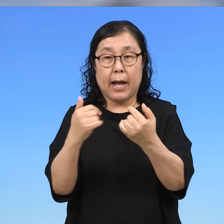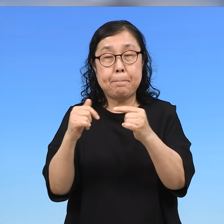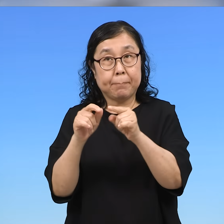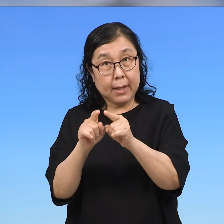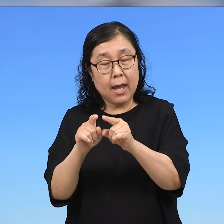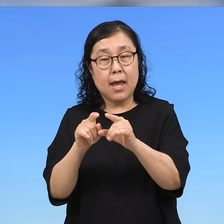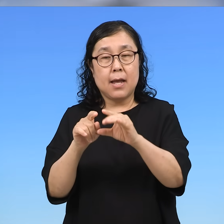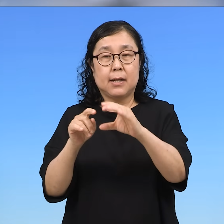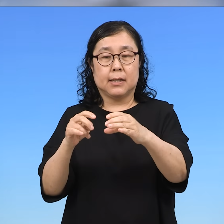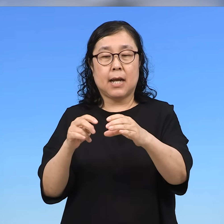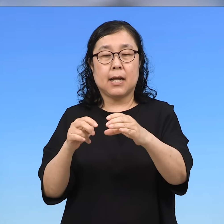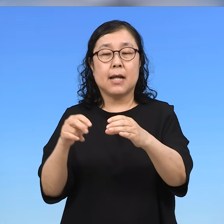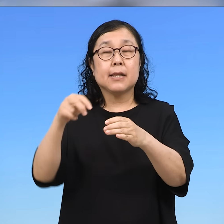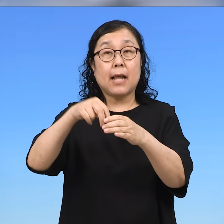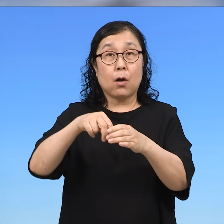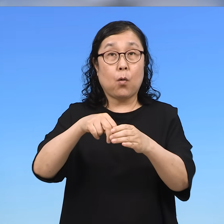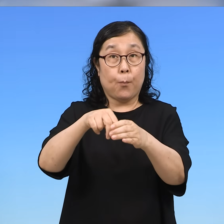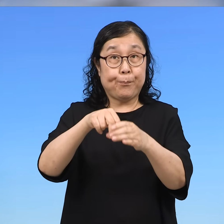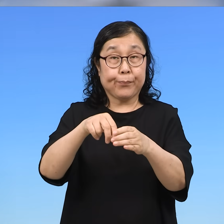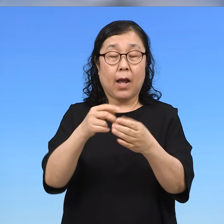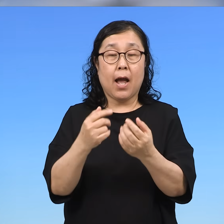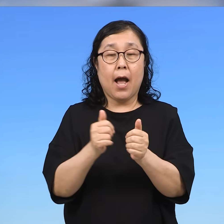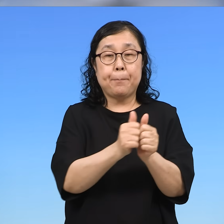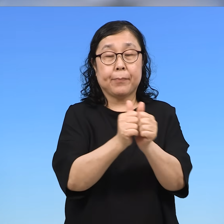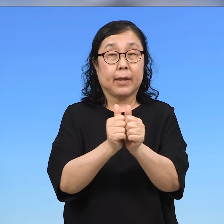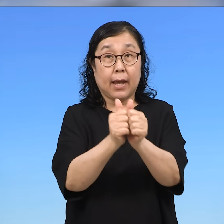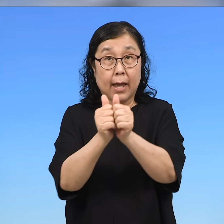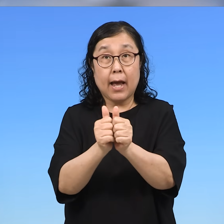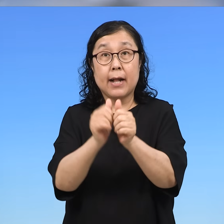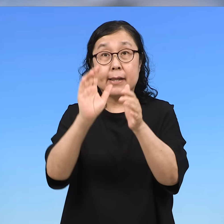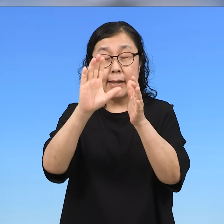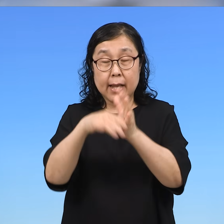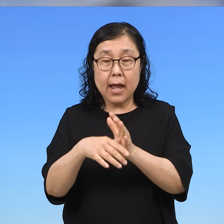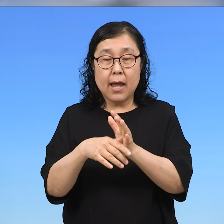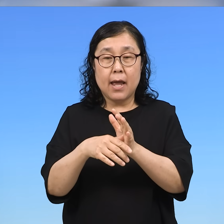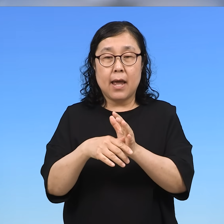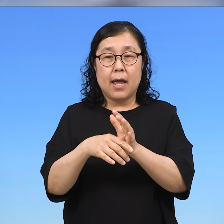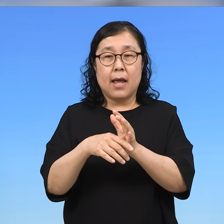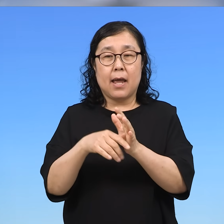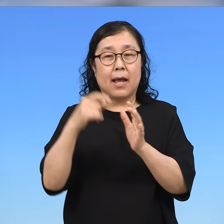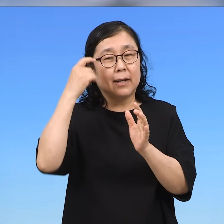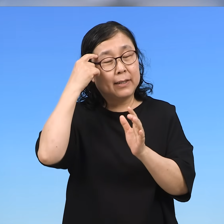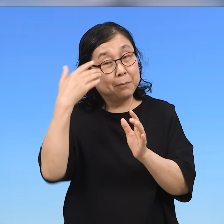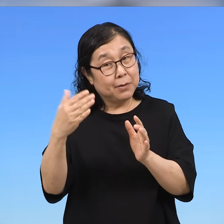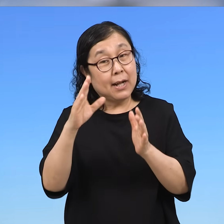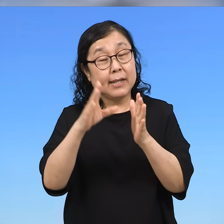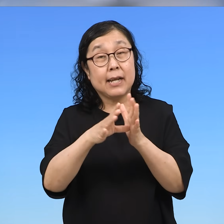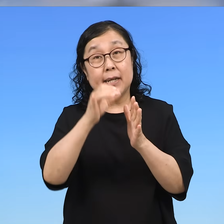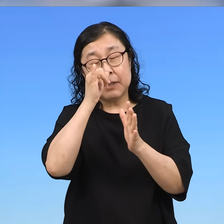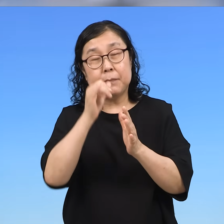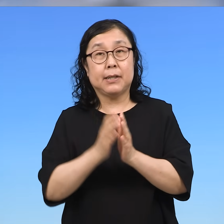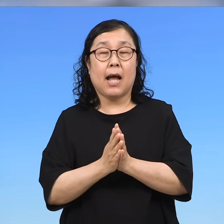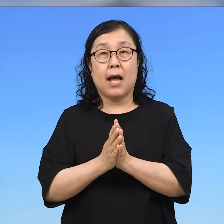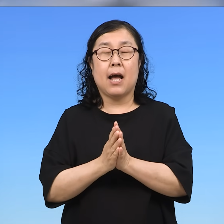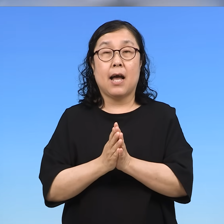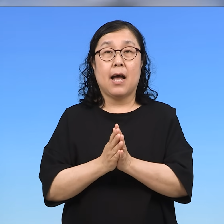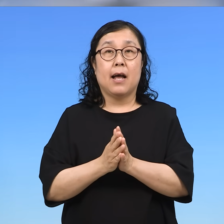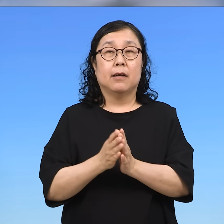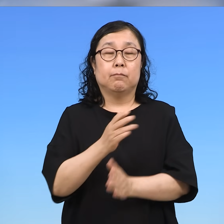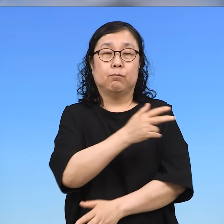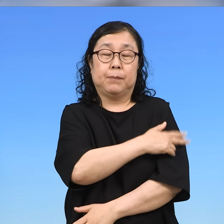어디 갈 일이 있을 때 이제 심심하니까 차 안에서 제가 이런 질문을 가끔씩 던집니다. 혹시 집사님에게